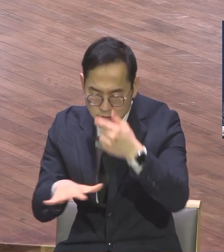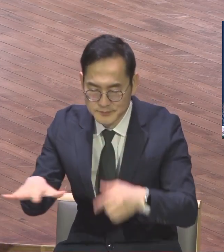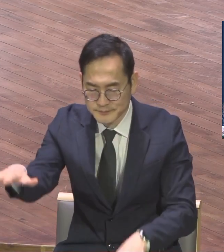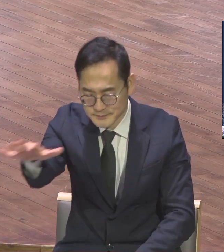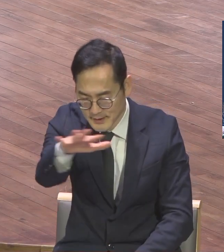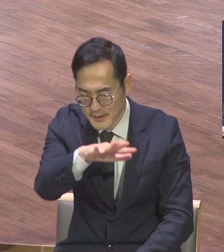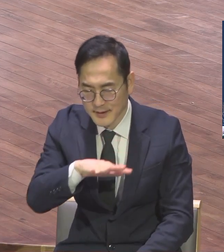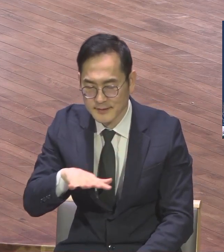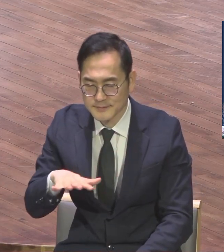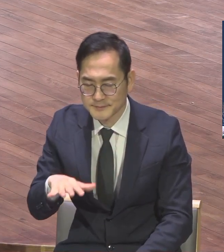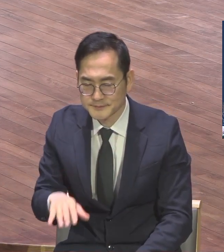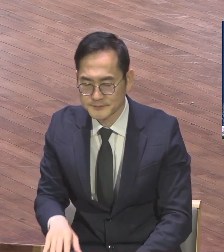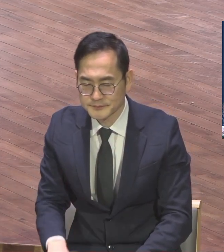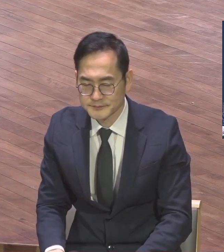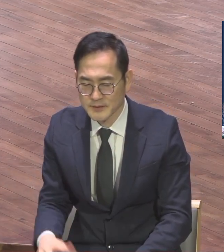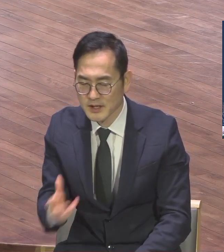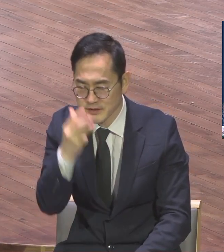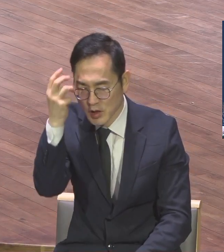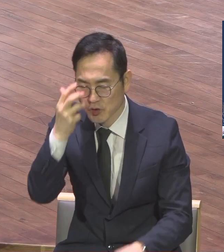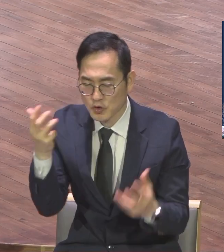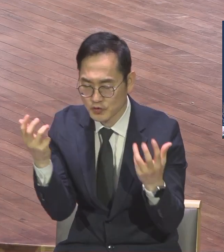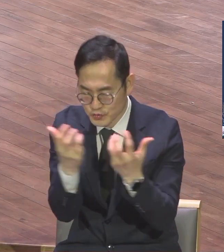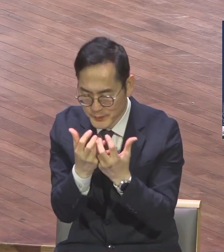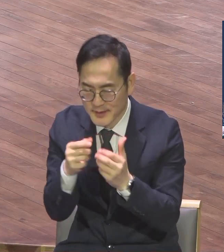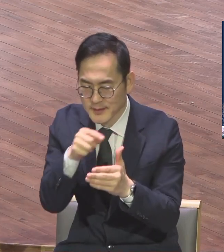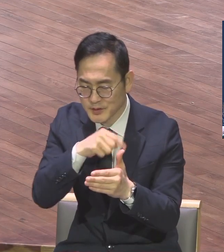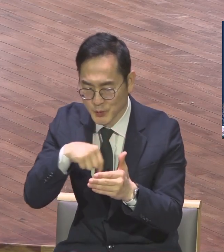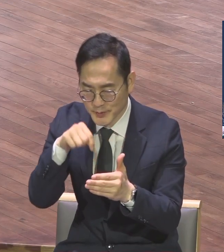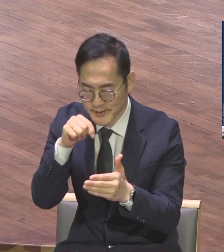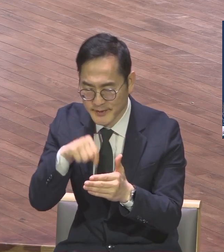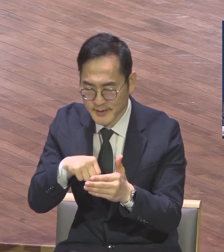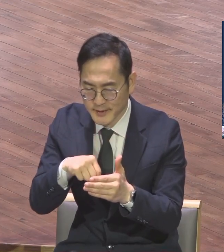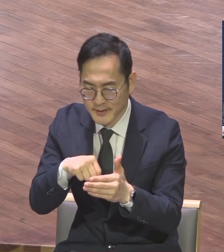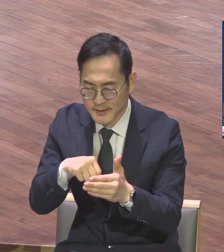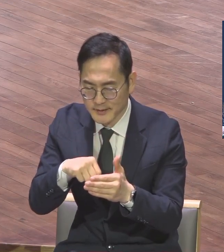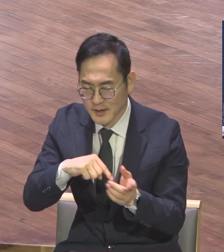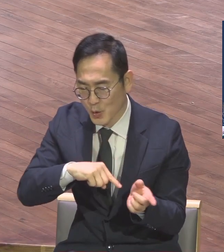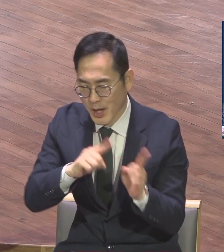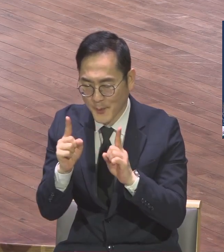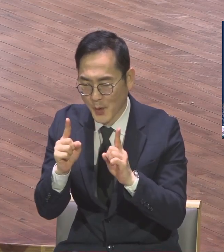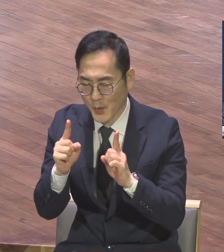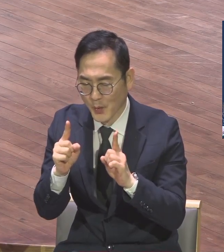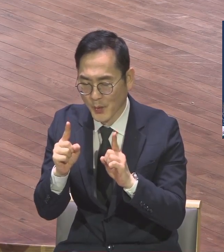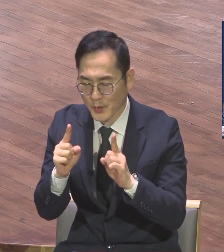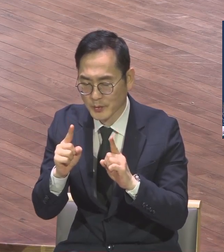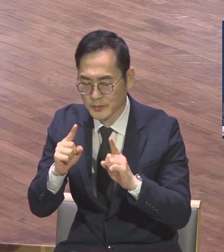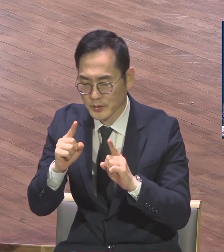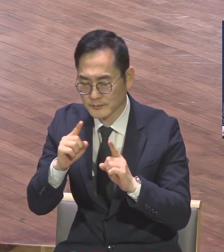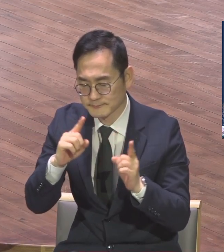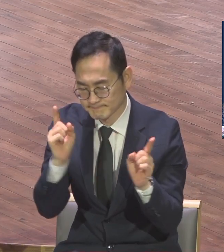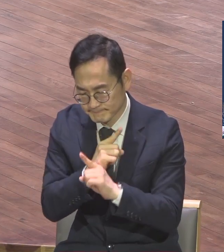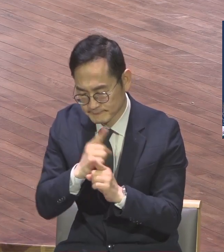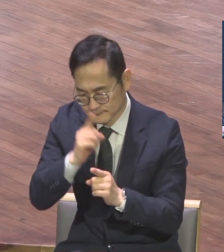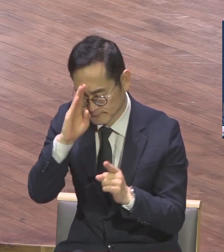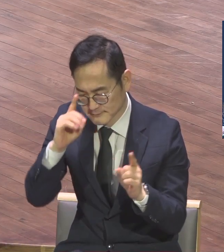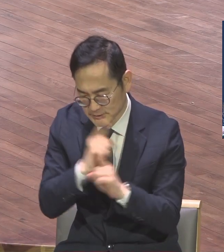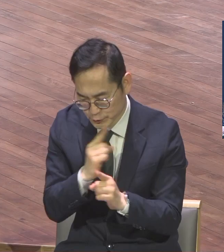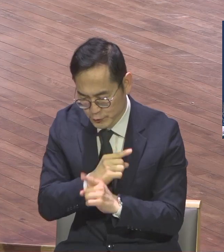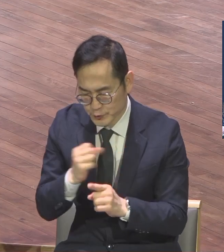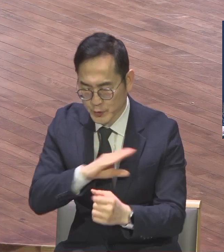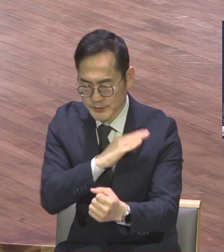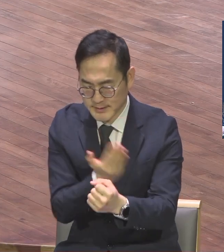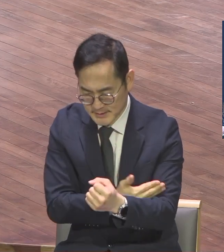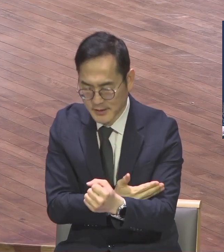모든 성도들이 성령 충만한 가운데 회복과 치유와 능력이 임하는